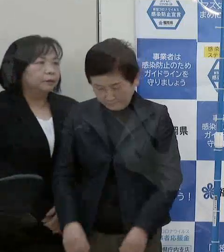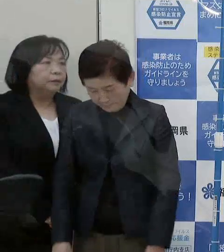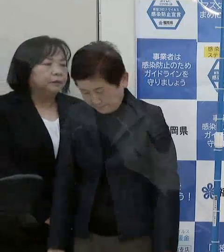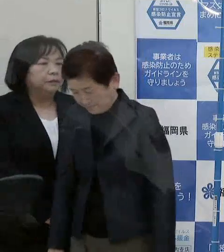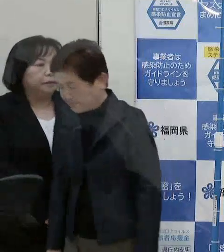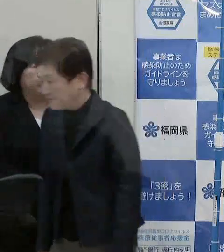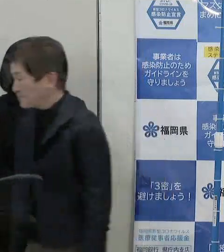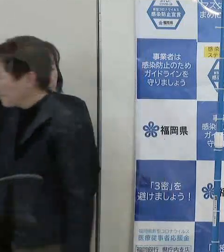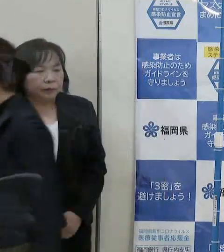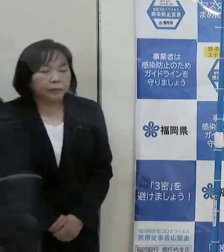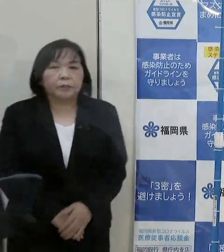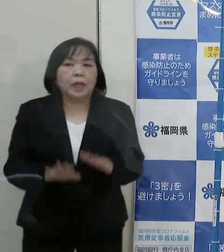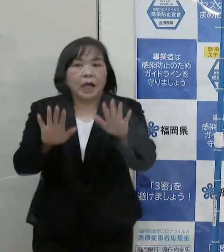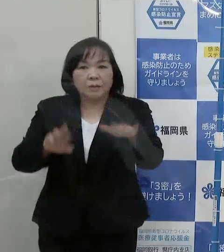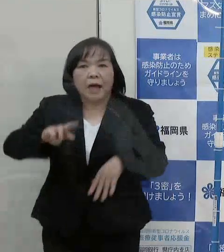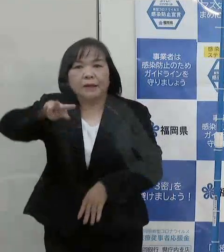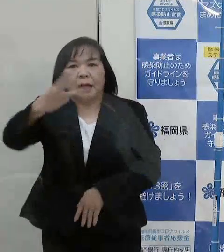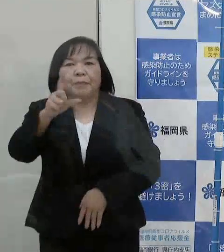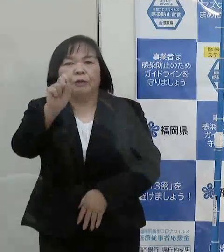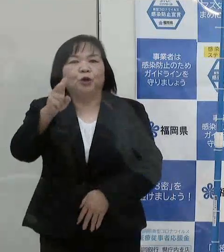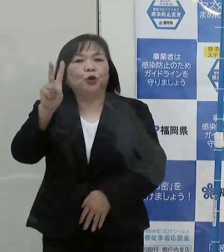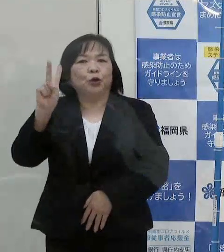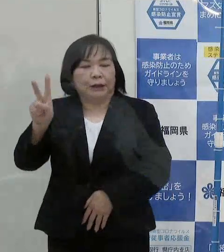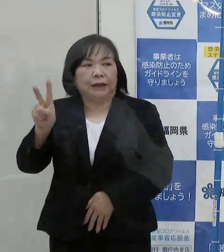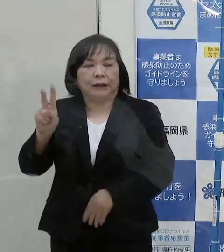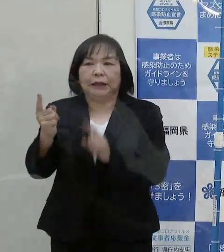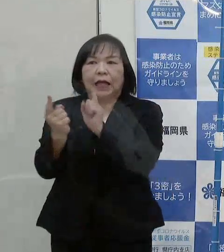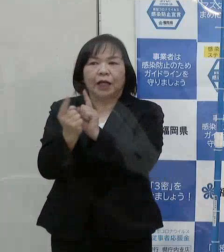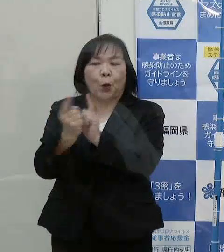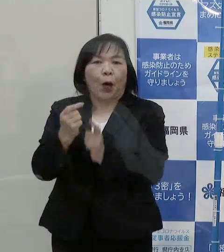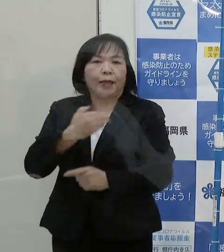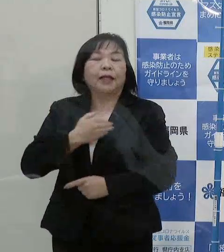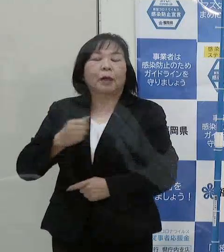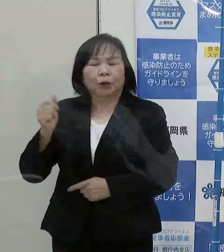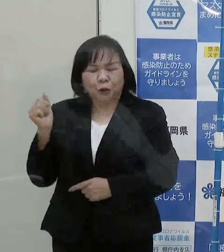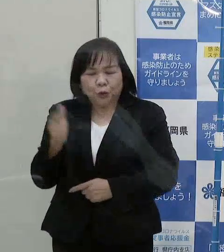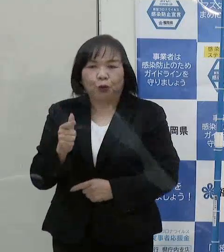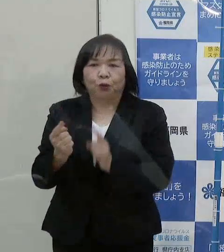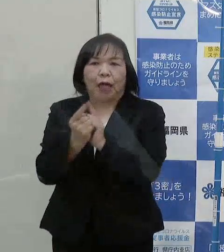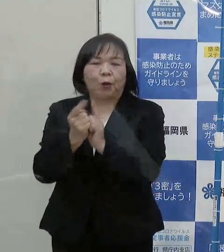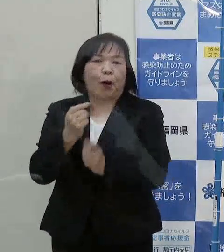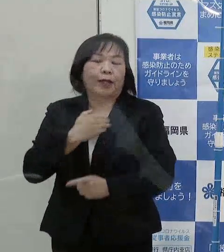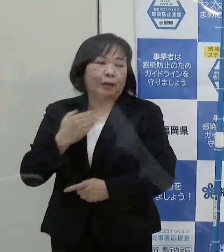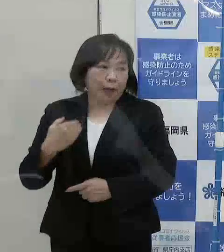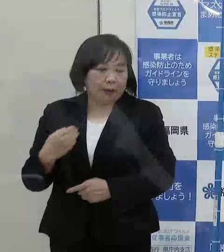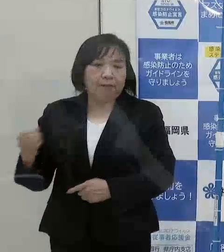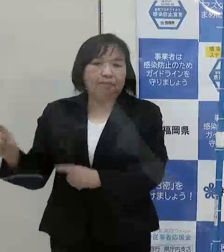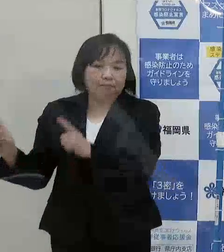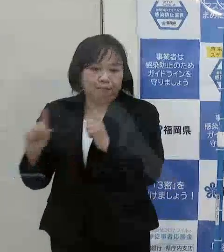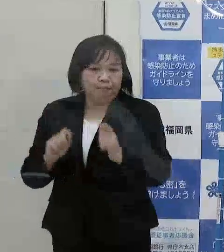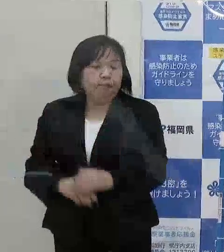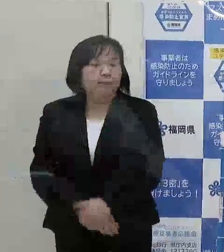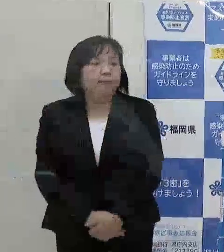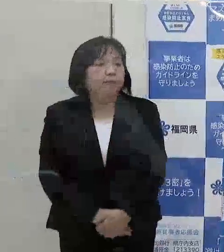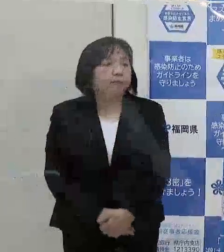今 そこ が 312 です。 すぐ対 応できる。 もうすぐ入れる。